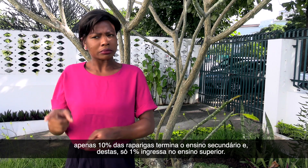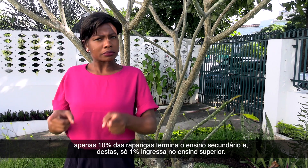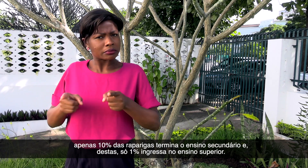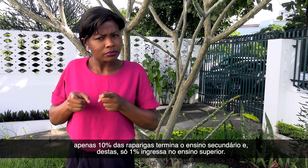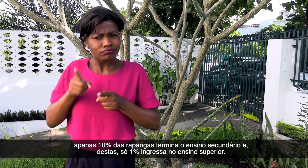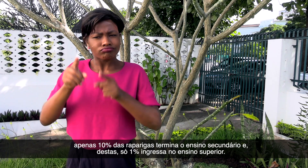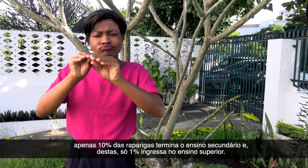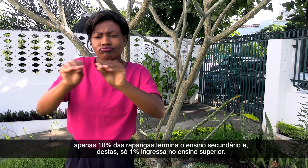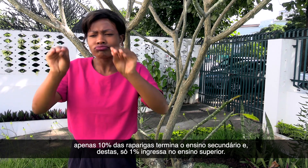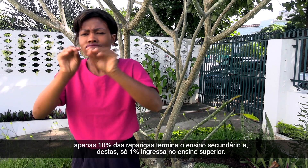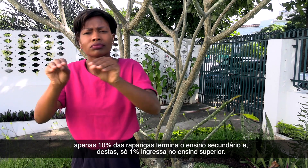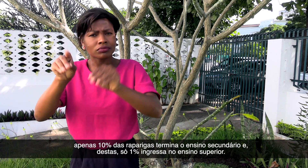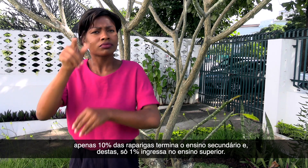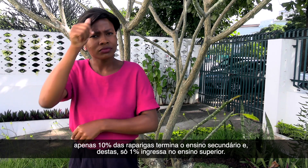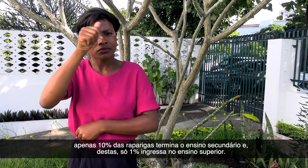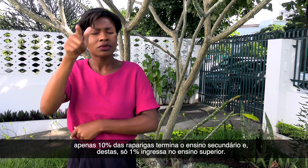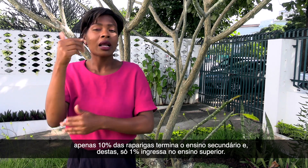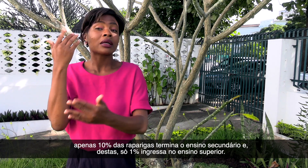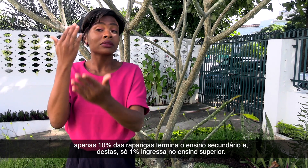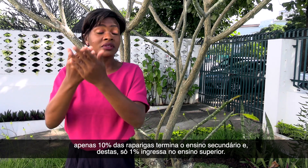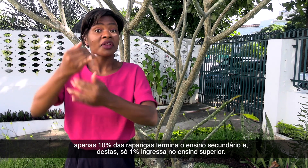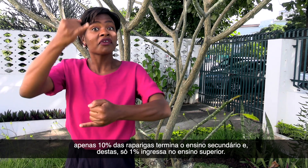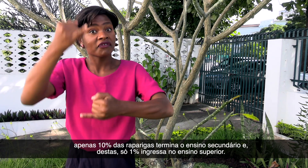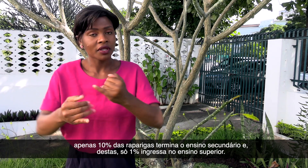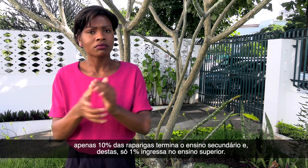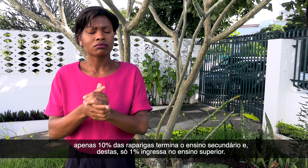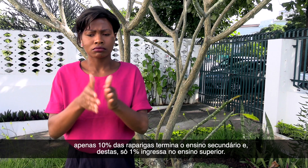e destas só 1% ingressa no ensino superior.